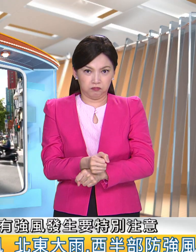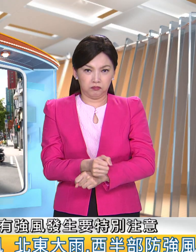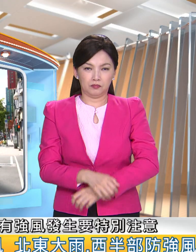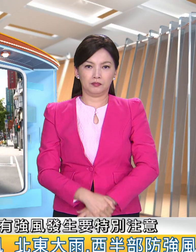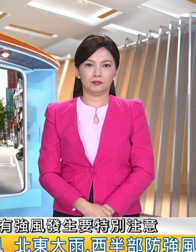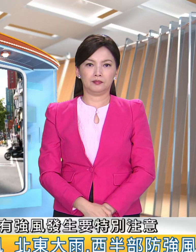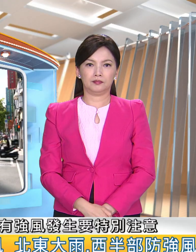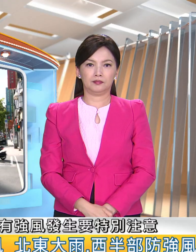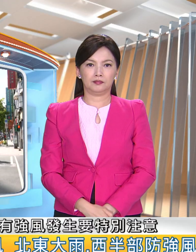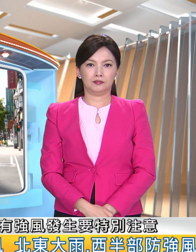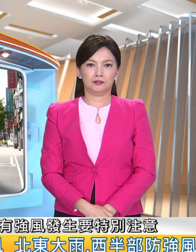发生，要特别留意。